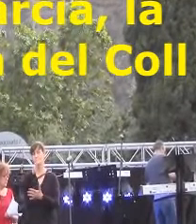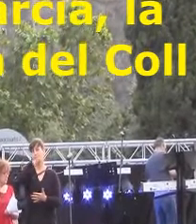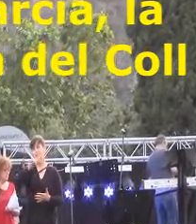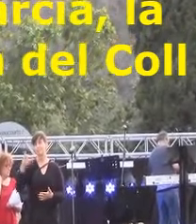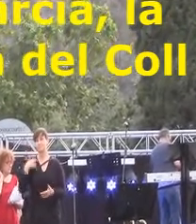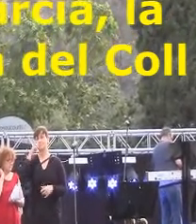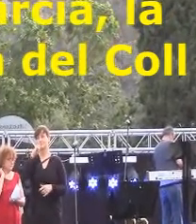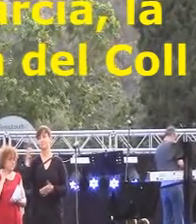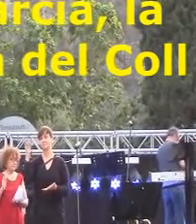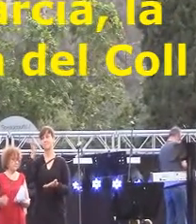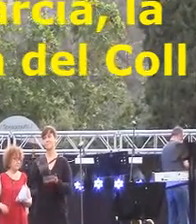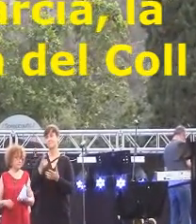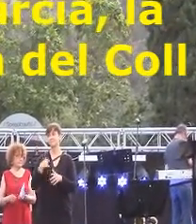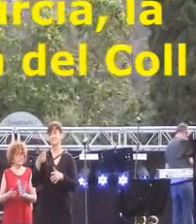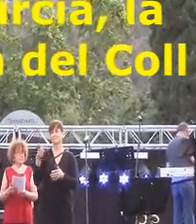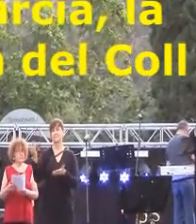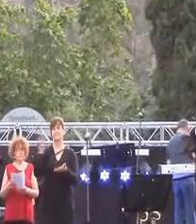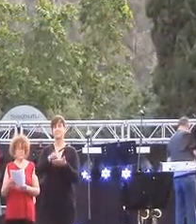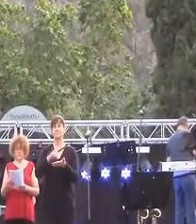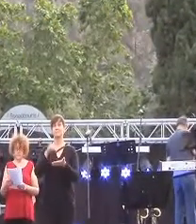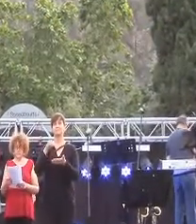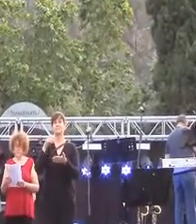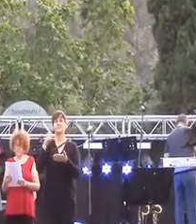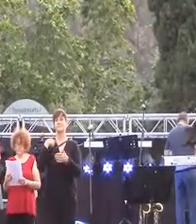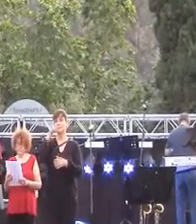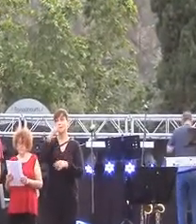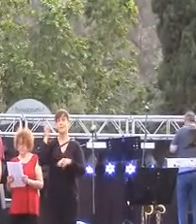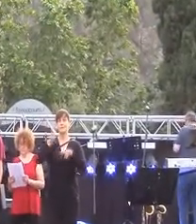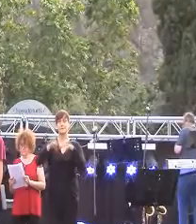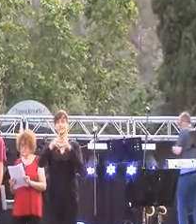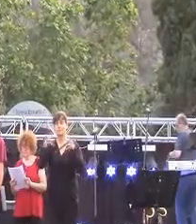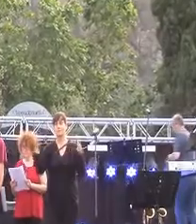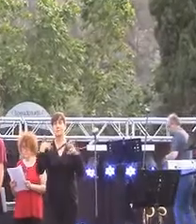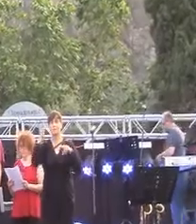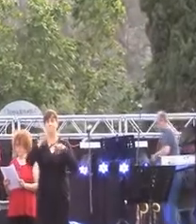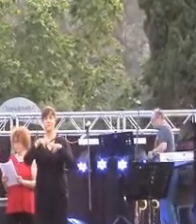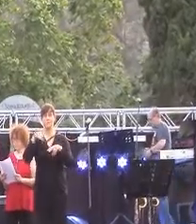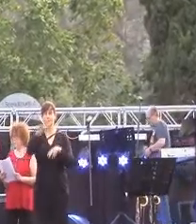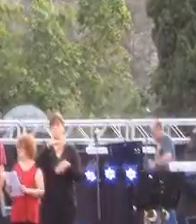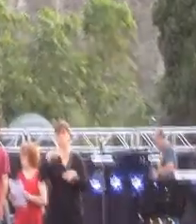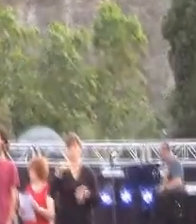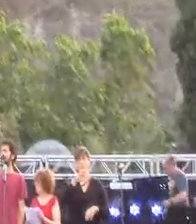aquest any tornem a fer un any més la nostra festa major, la festa major del Coll.